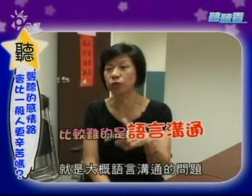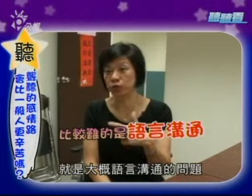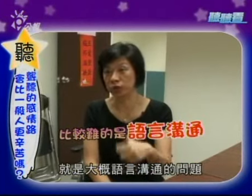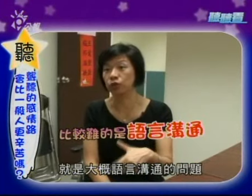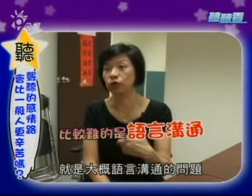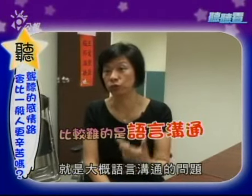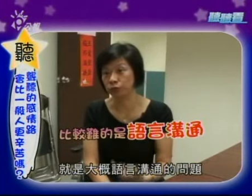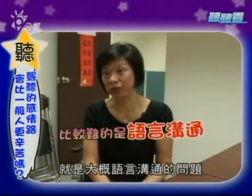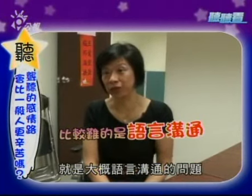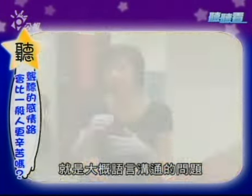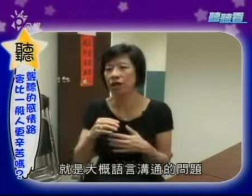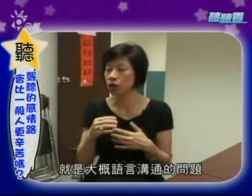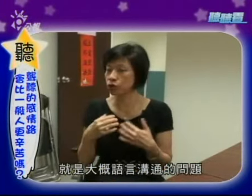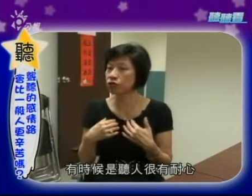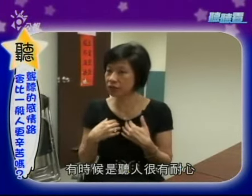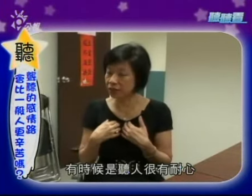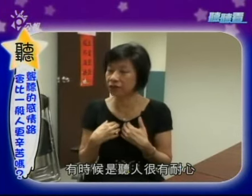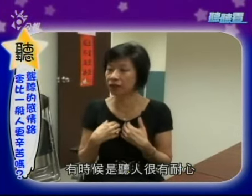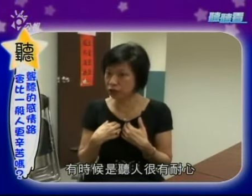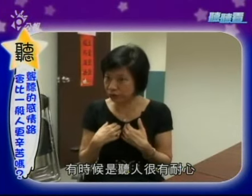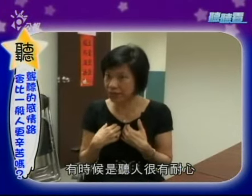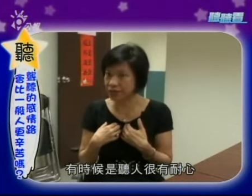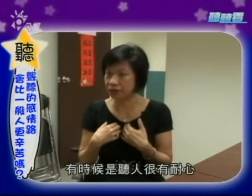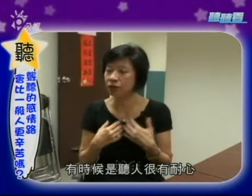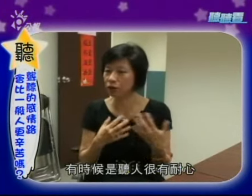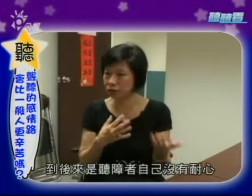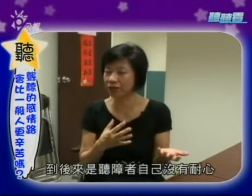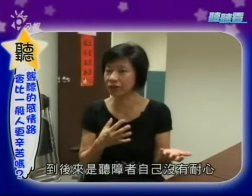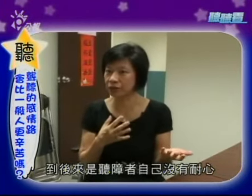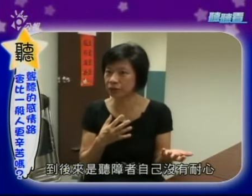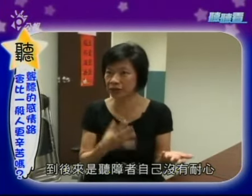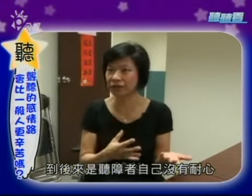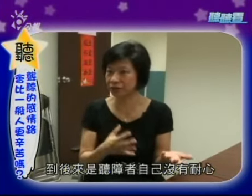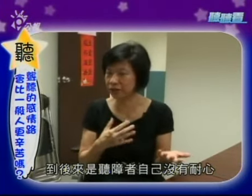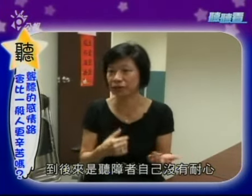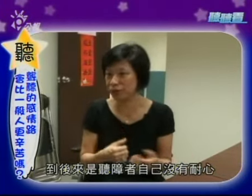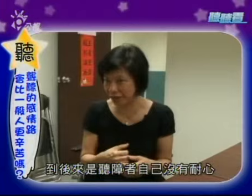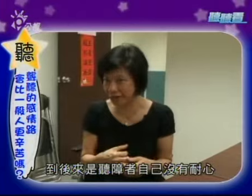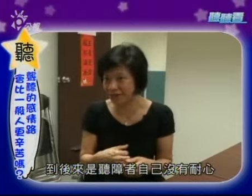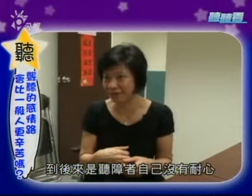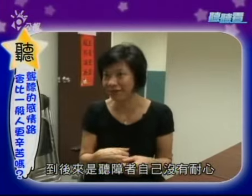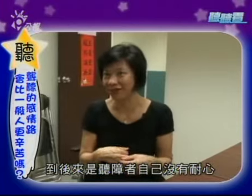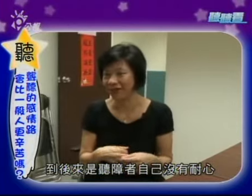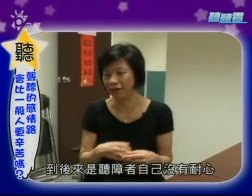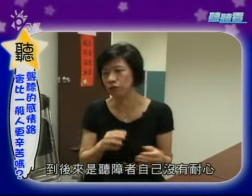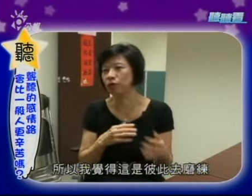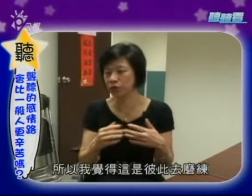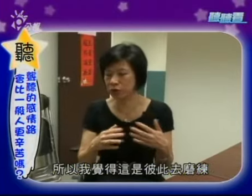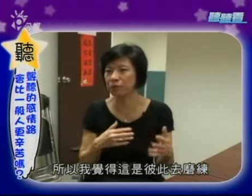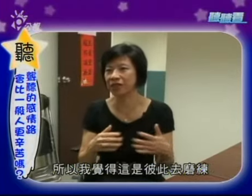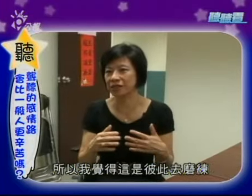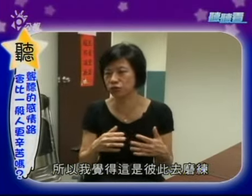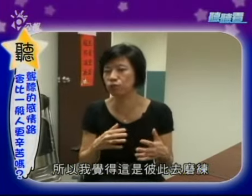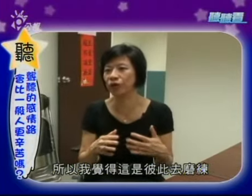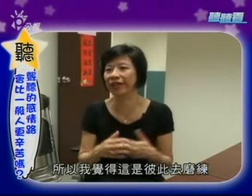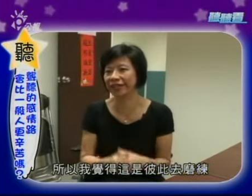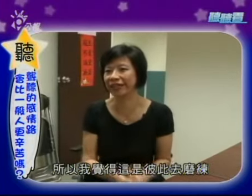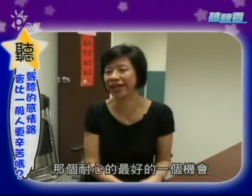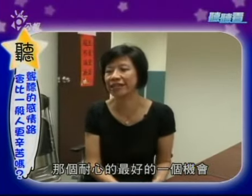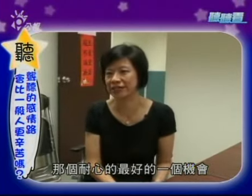语言共同的问题有时候是听人很有耐心到后来是听上者自己没有耐心所以我觉得这是彼此去磨练那个耐心